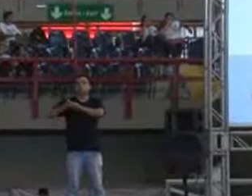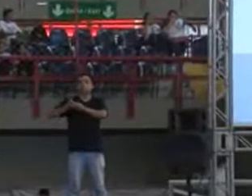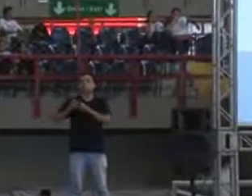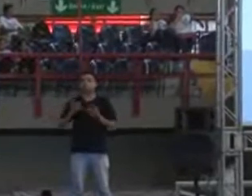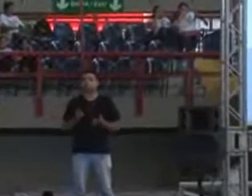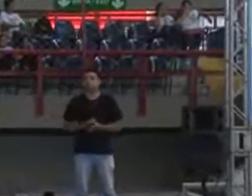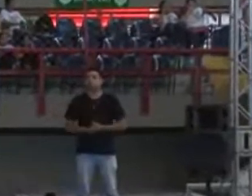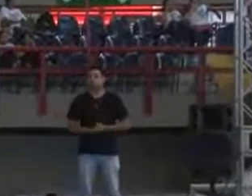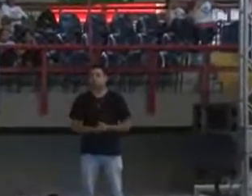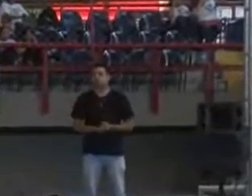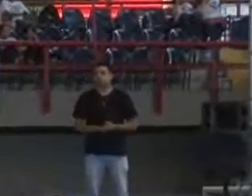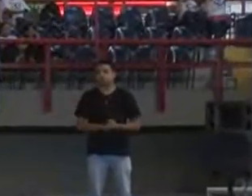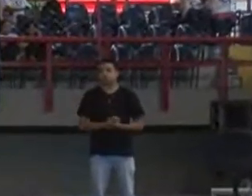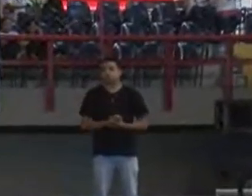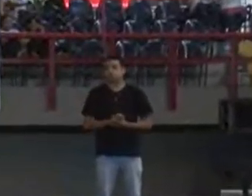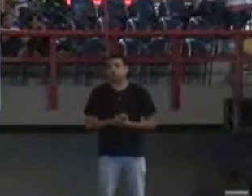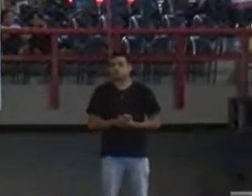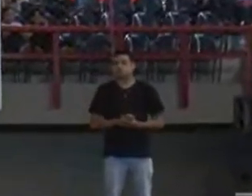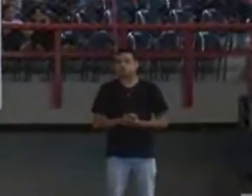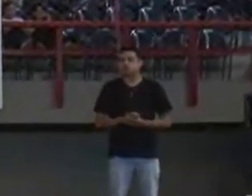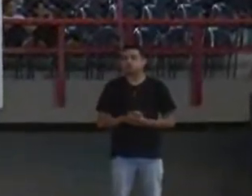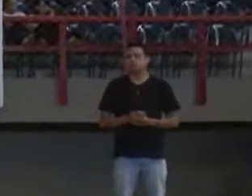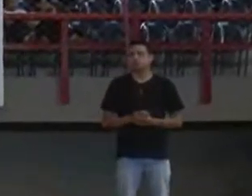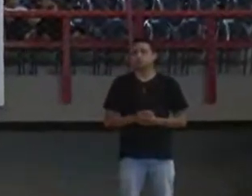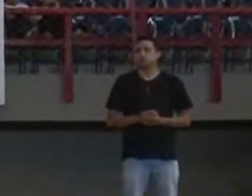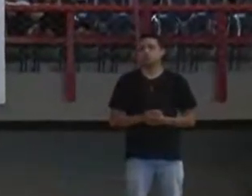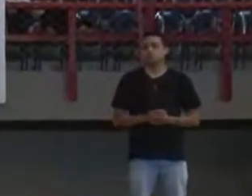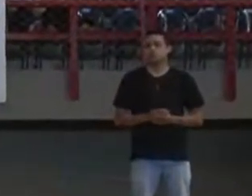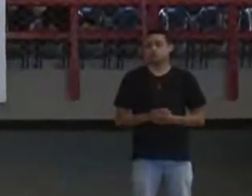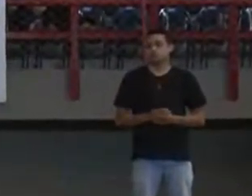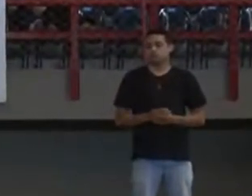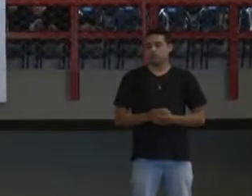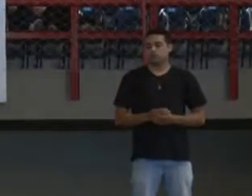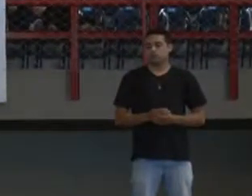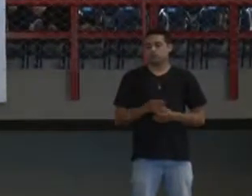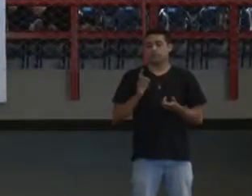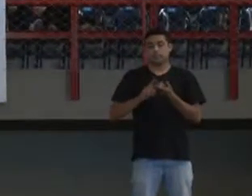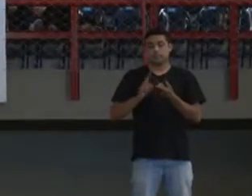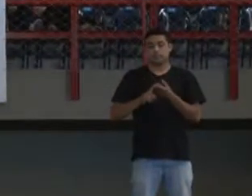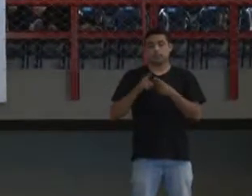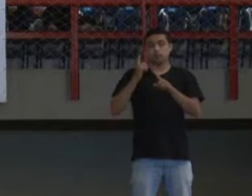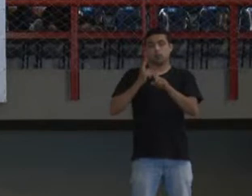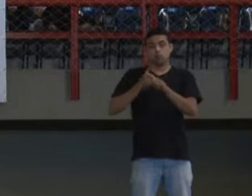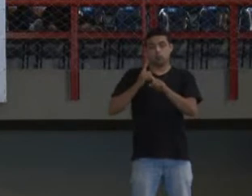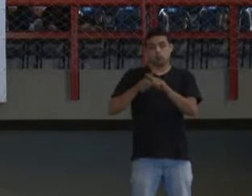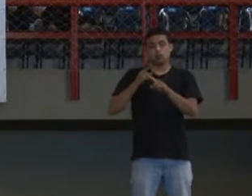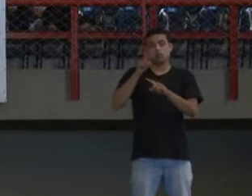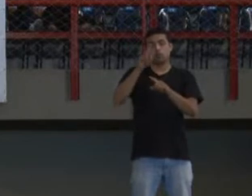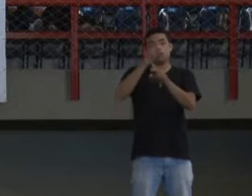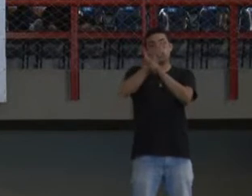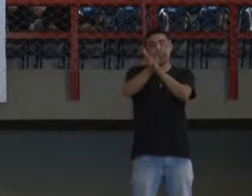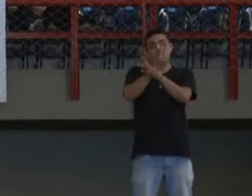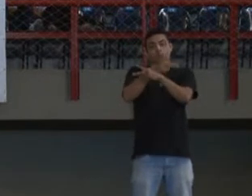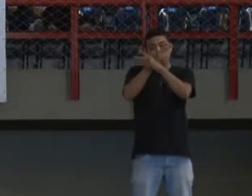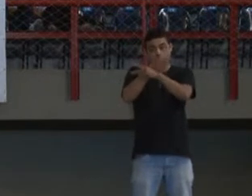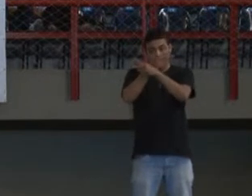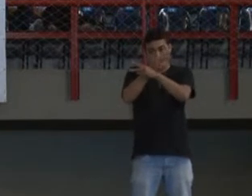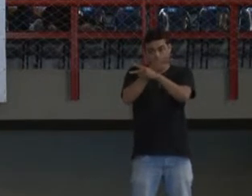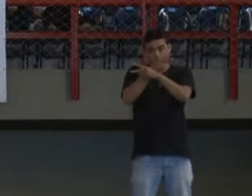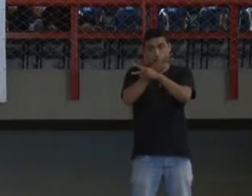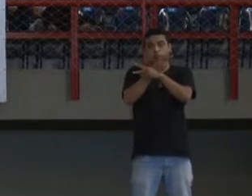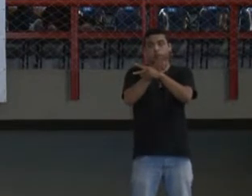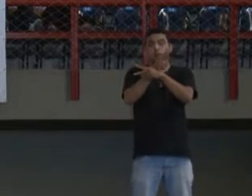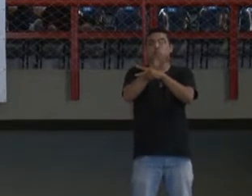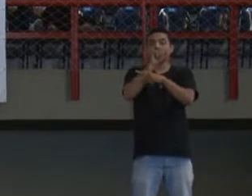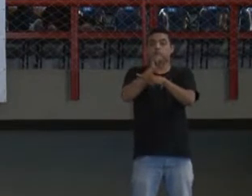Hein? E por que o vento vai se deslocar do continente para o